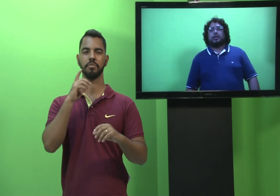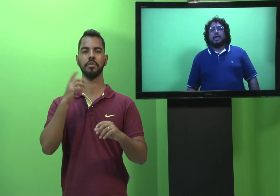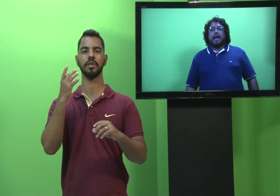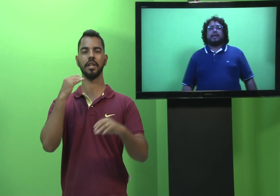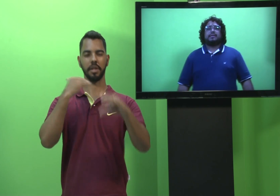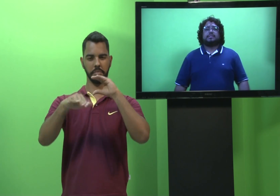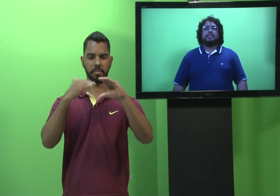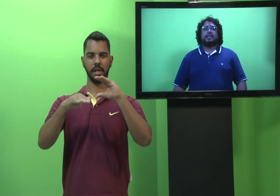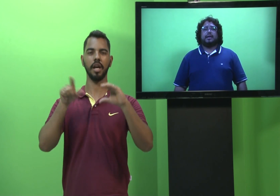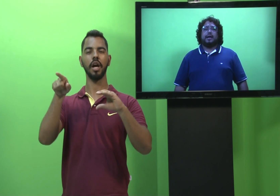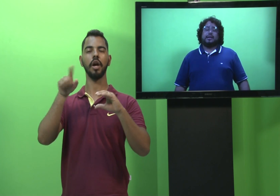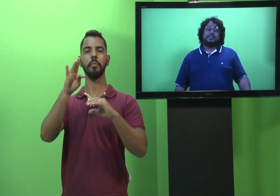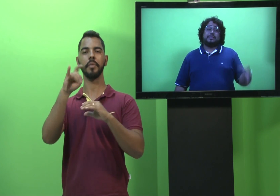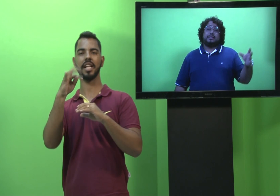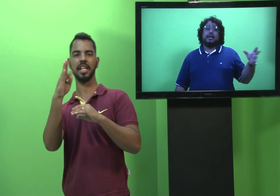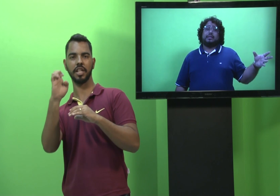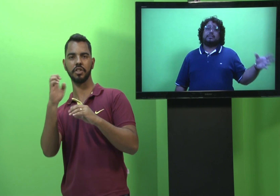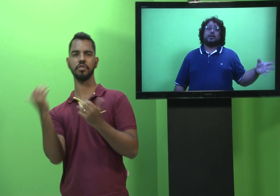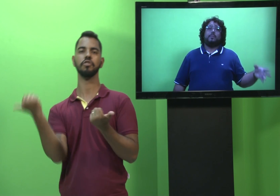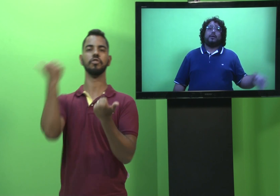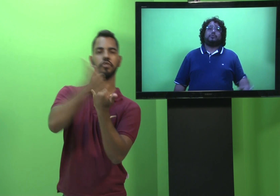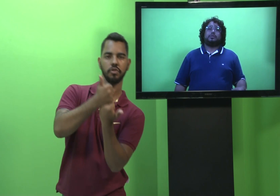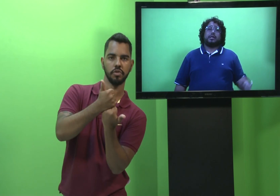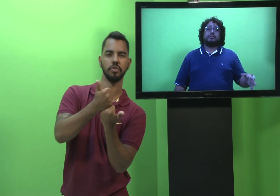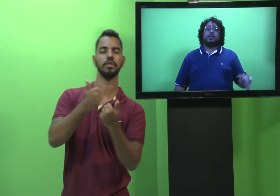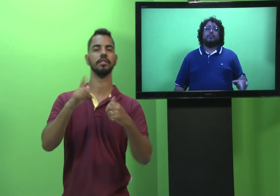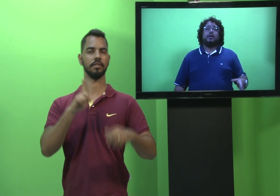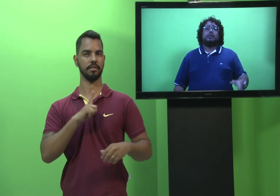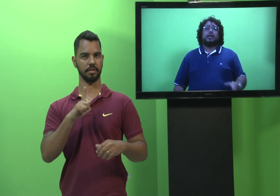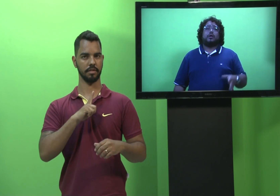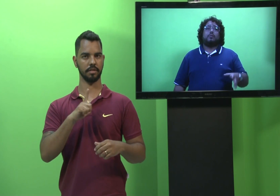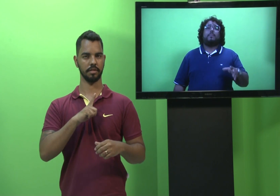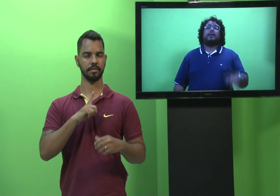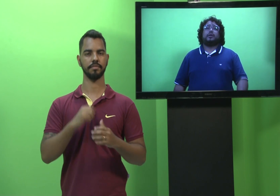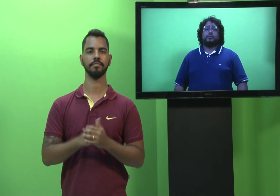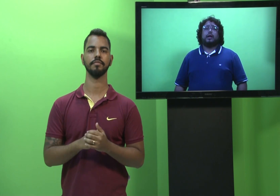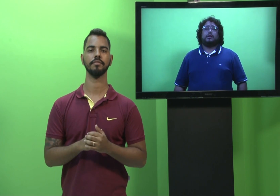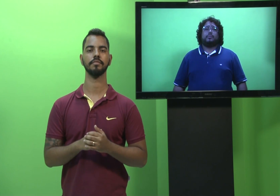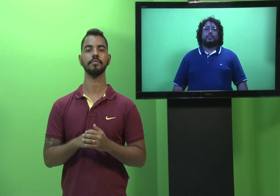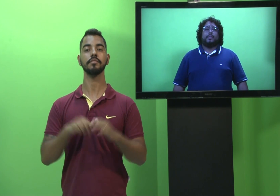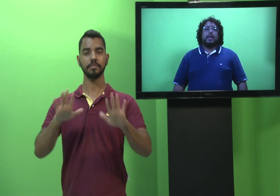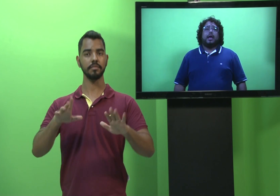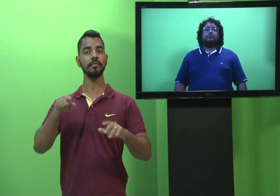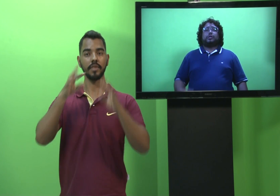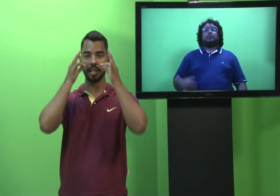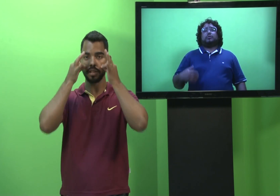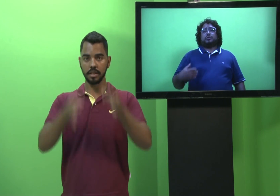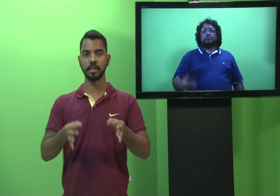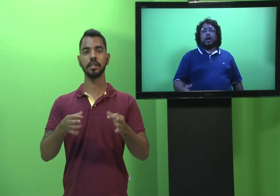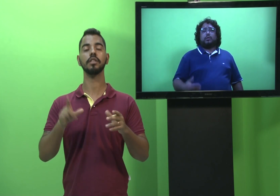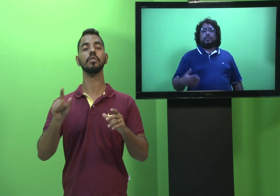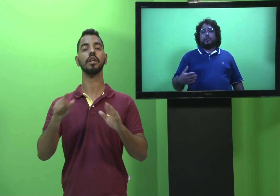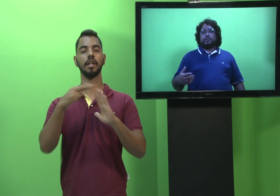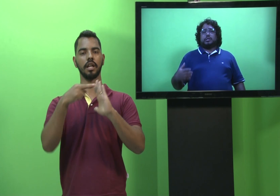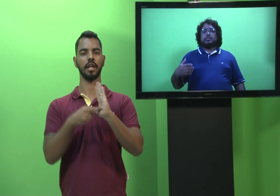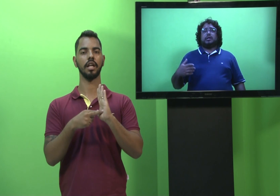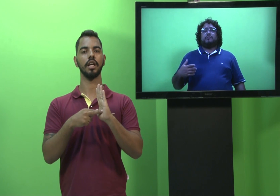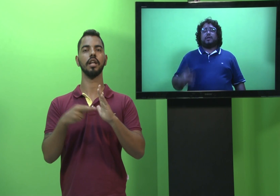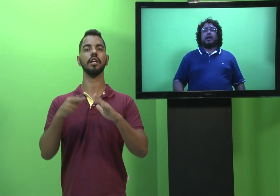outra, há que se ter atenção para a utilização da norma padrão da língua. É um gênero textual que pode ter